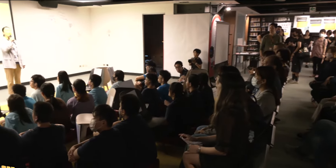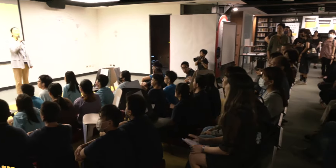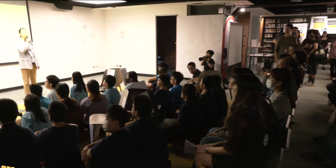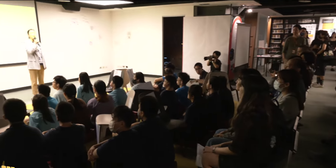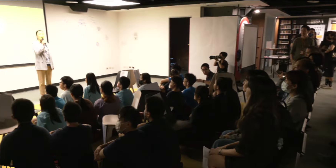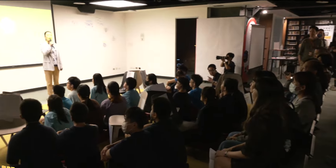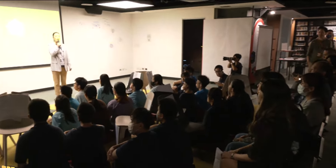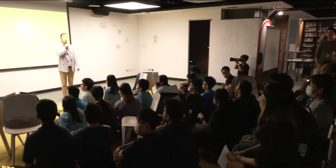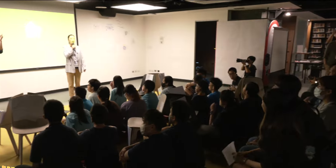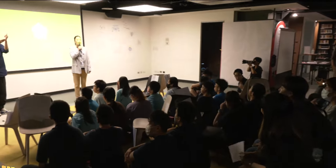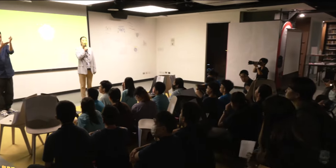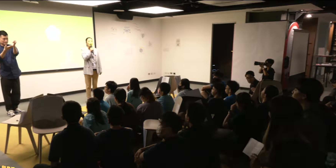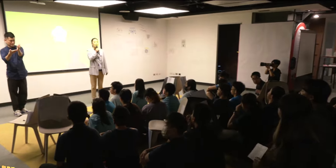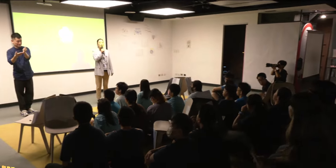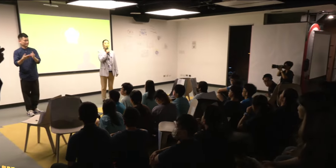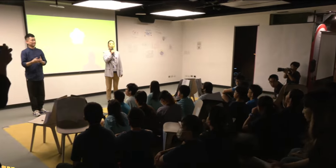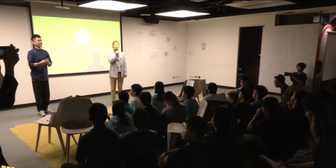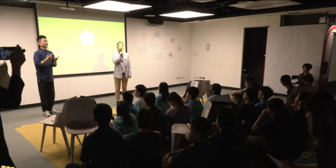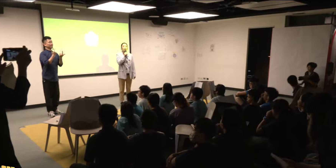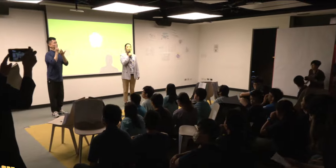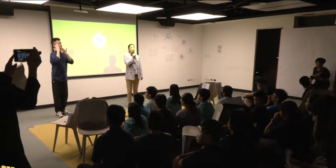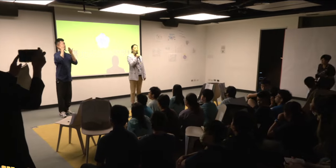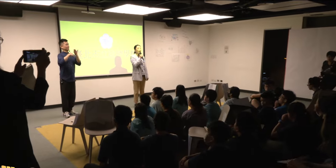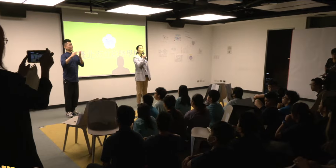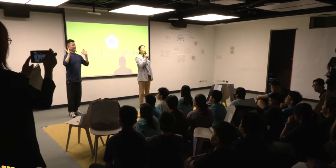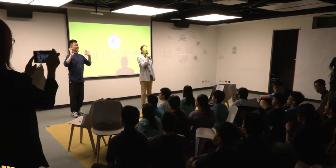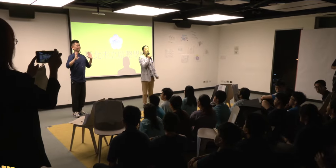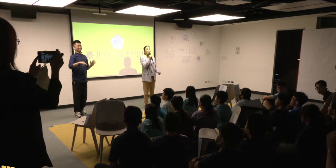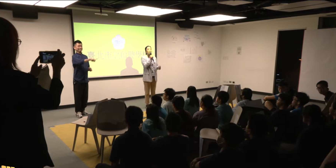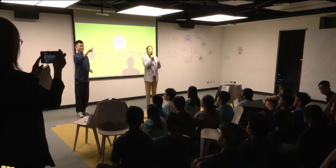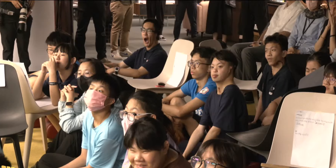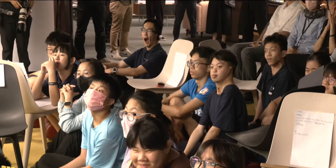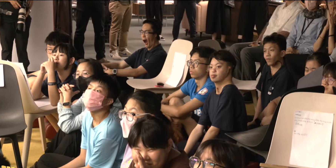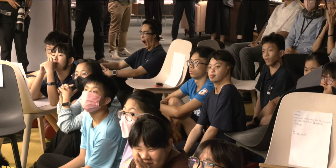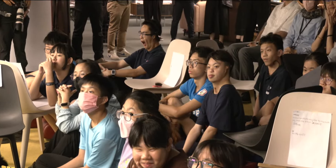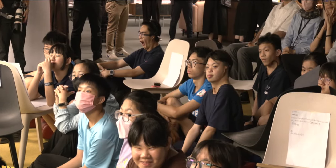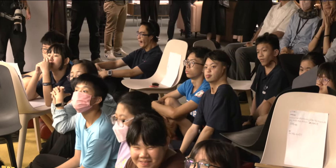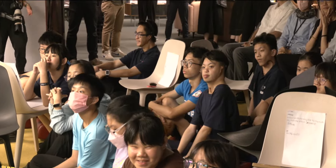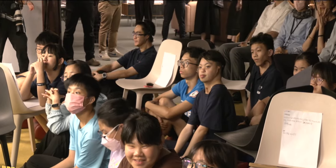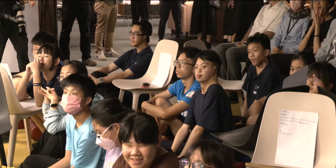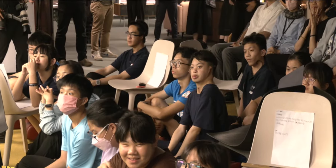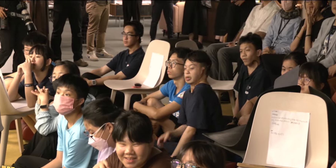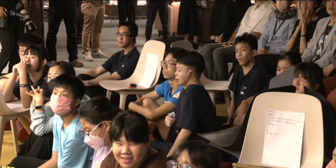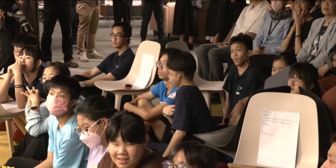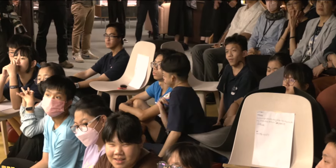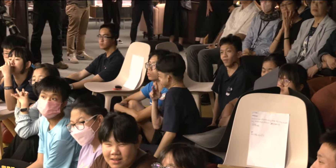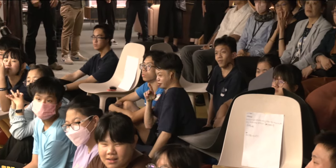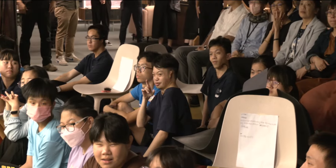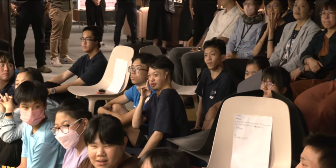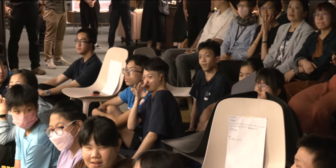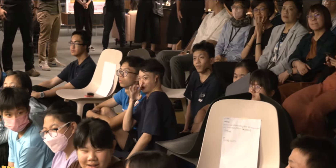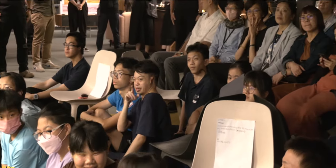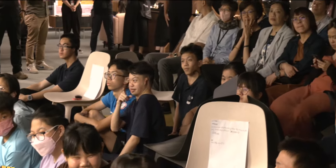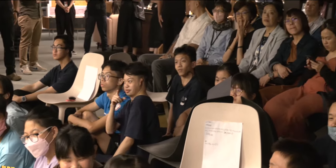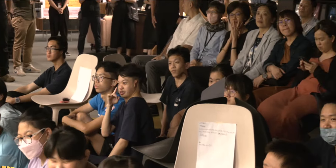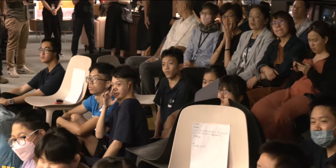院学计划迈入第五个年头，希望身障者也可以欣赏艺术，所以特别找上台北启聪学